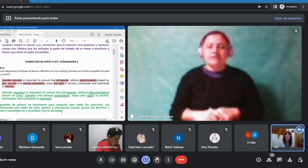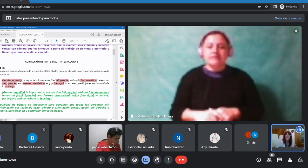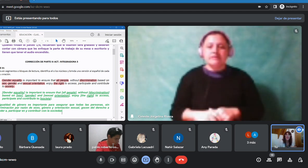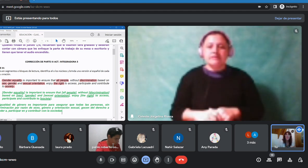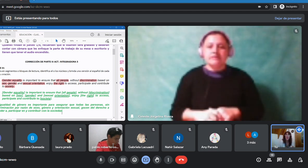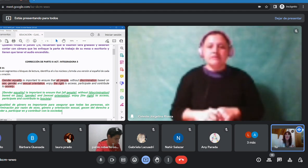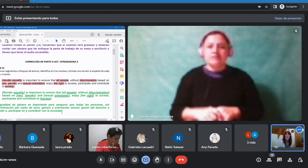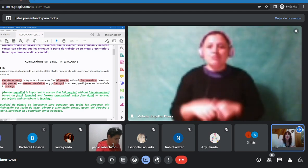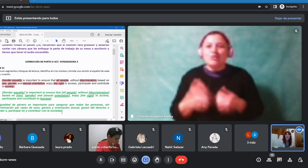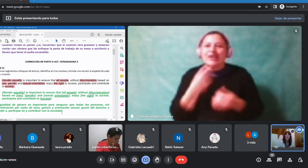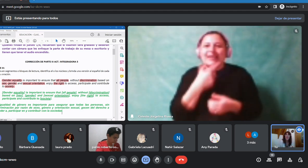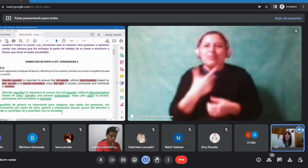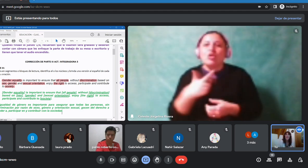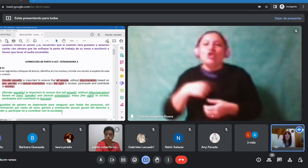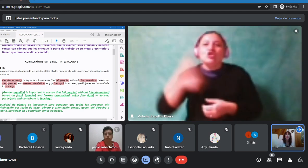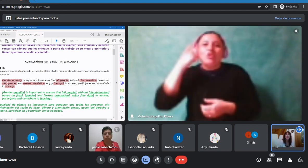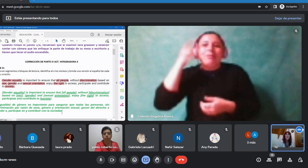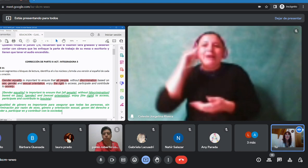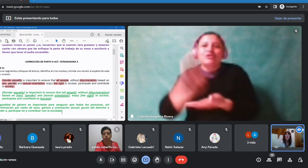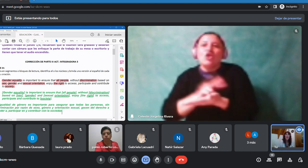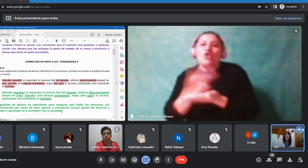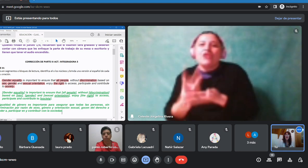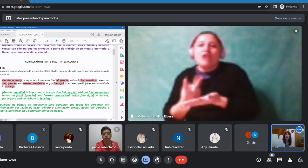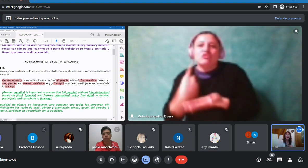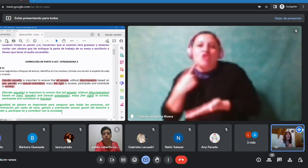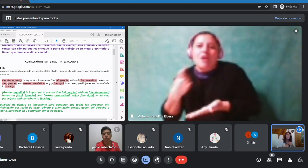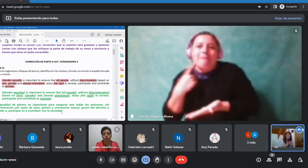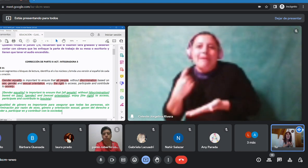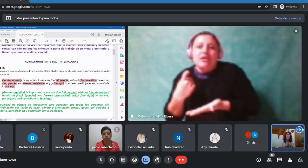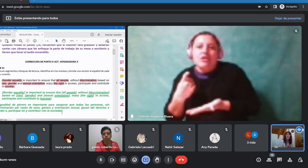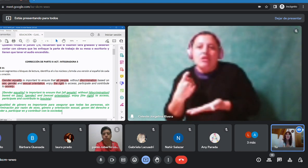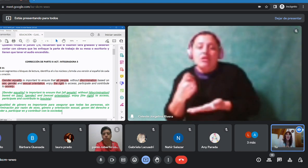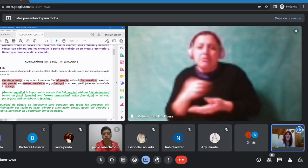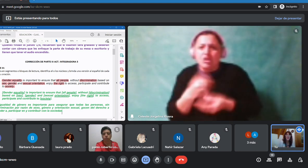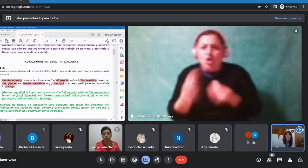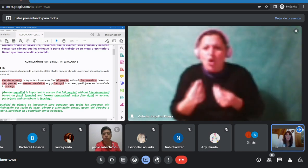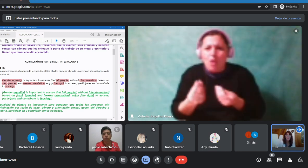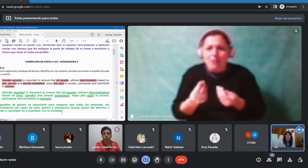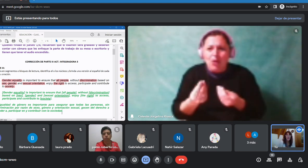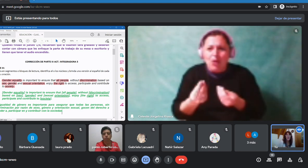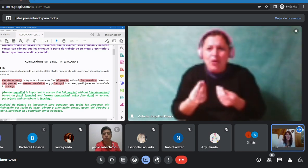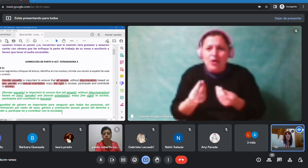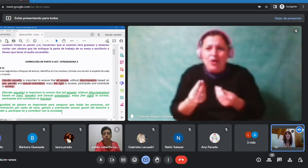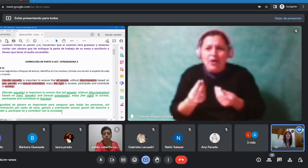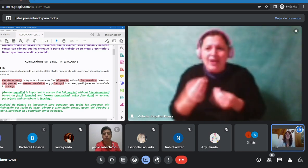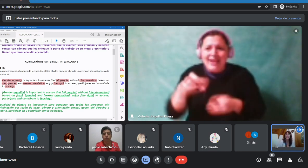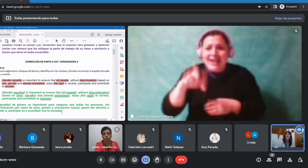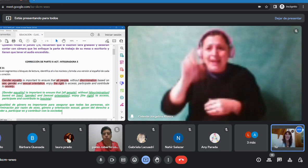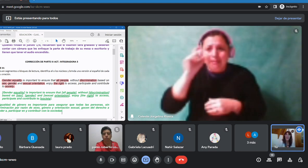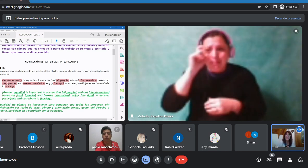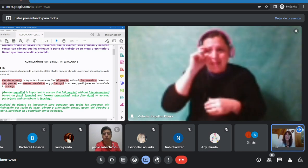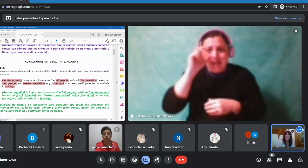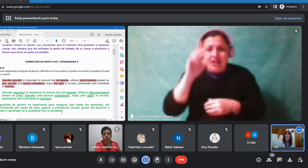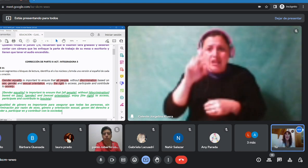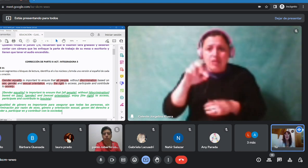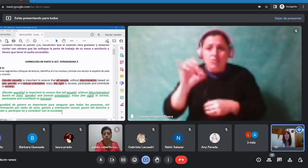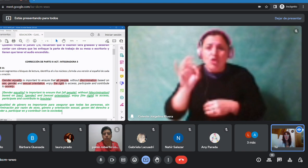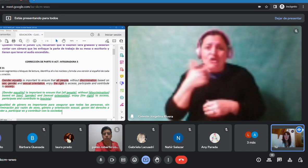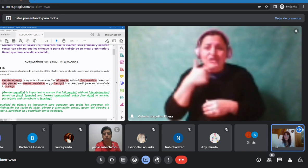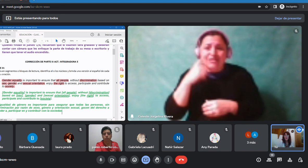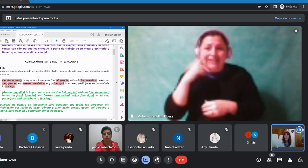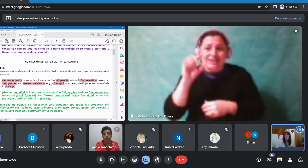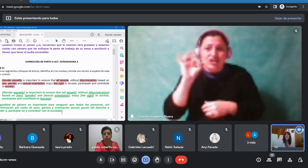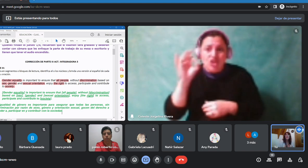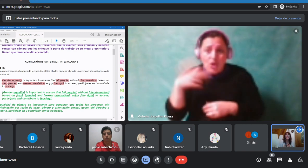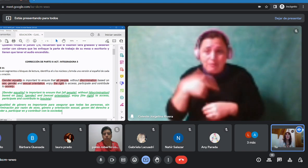traducción que tenemos o acepción de esa preposición, hay muchas cosas que no se van a entender. E